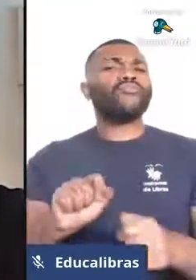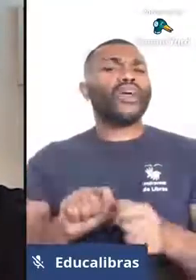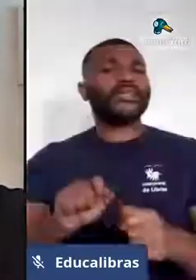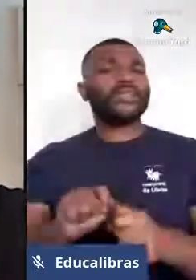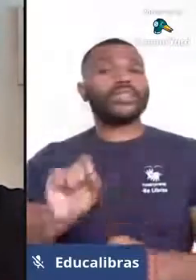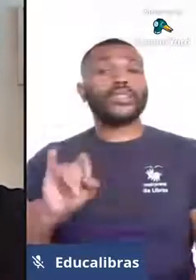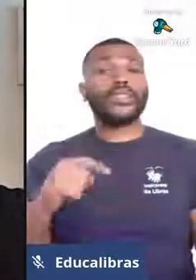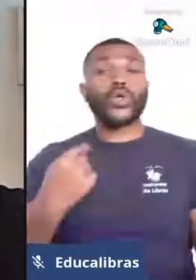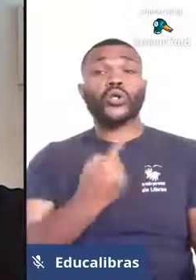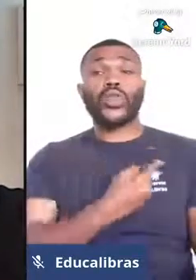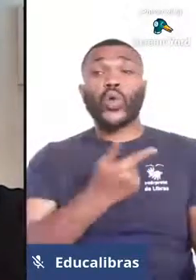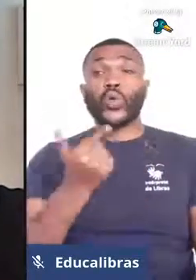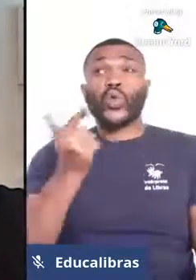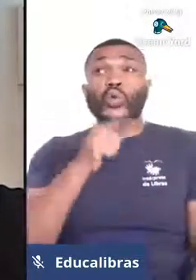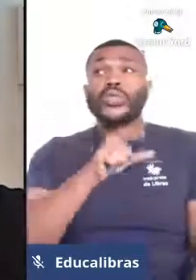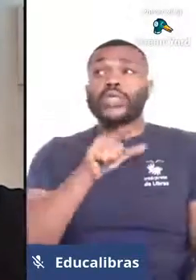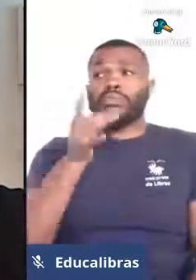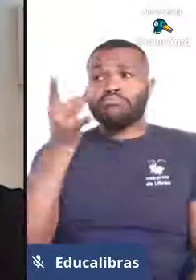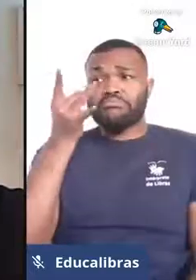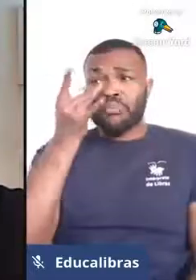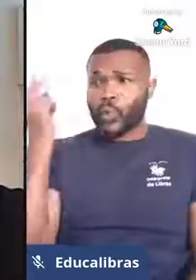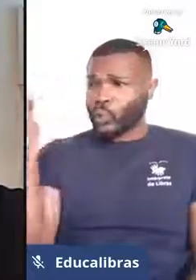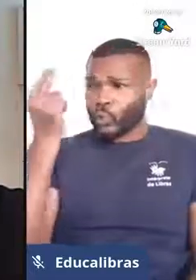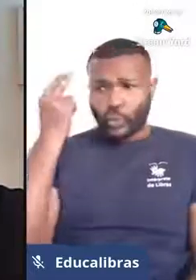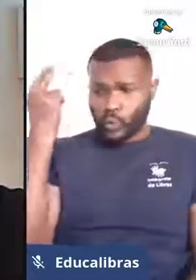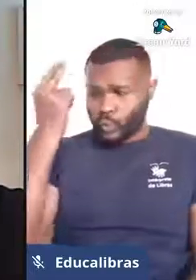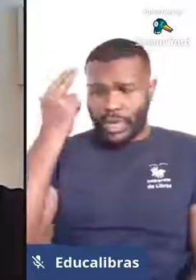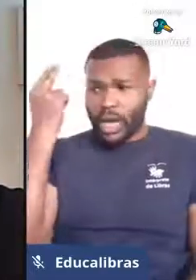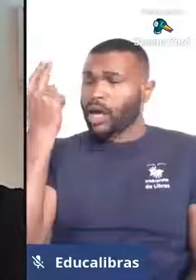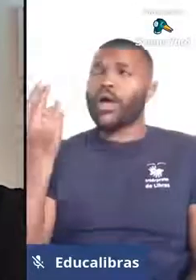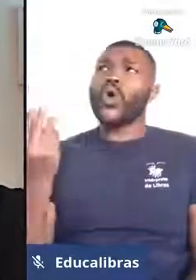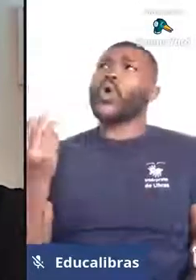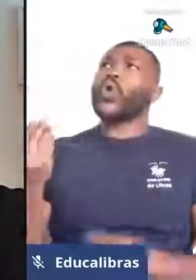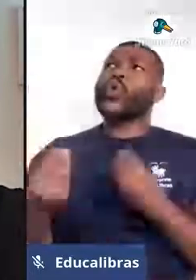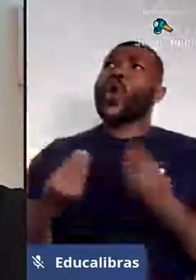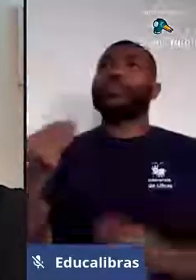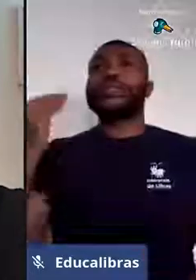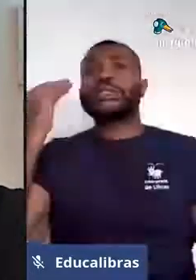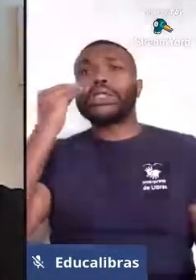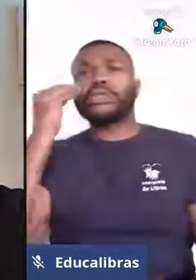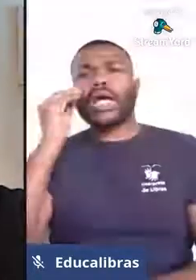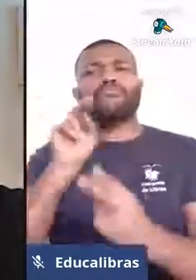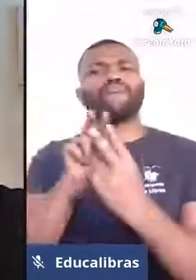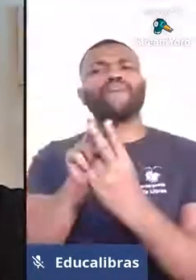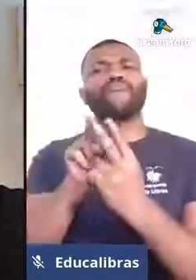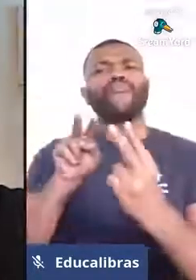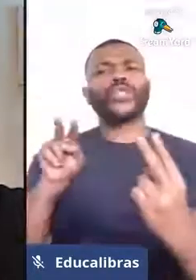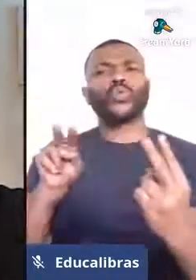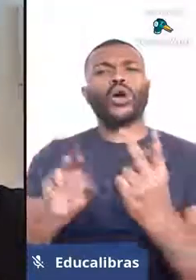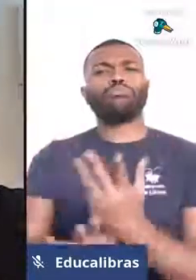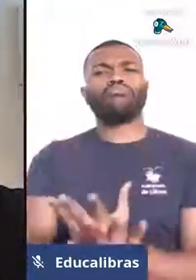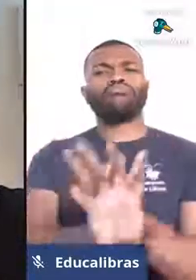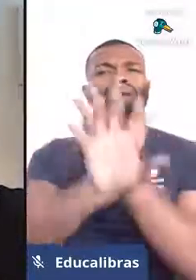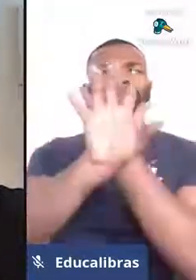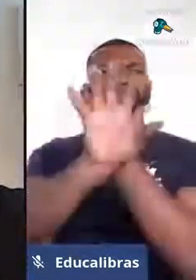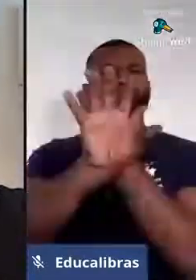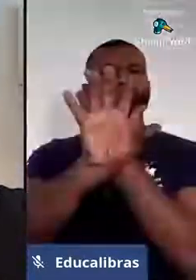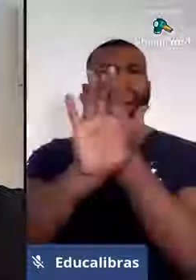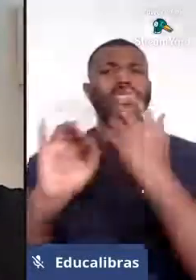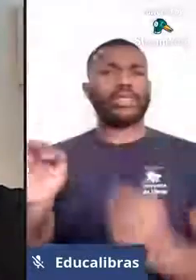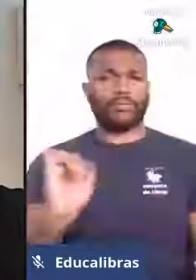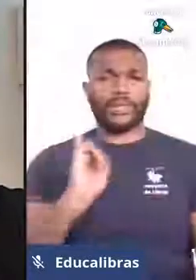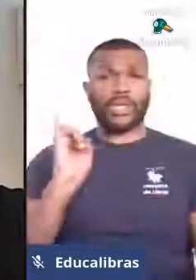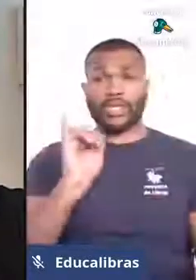versão presencial, se tiver que fazer algo virtual, como nós estamos fazendo agora.